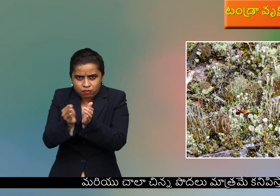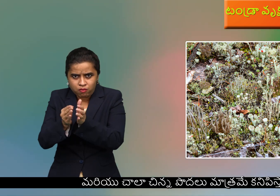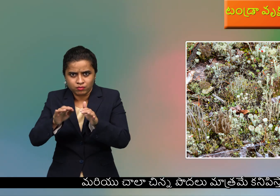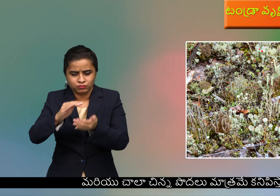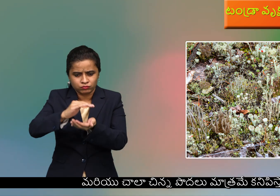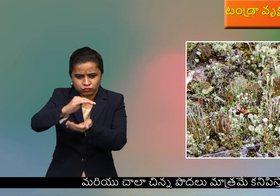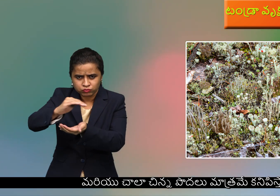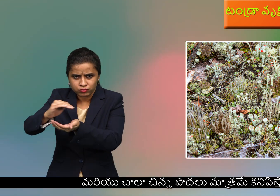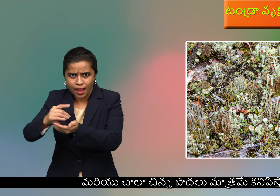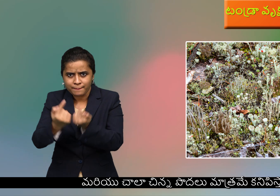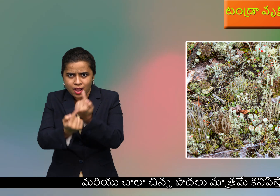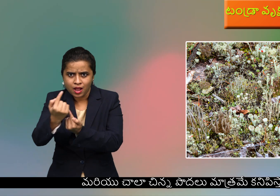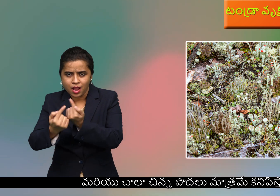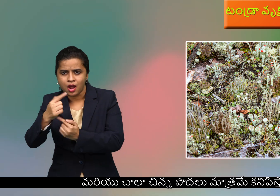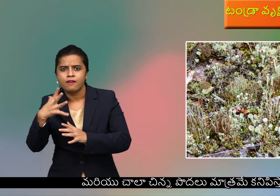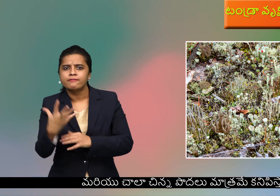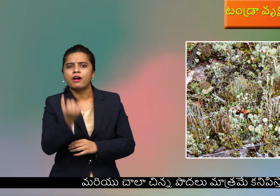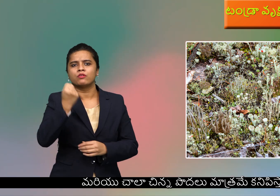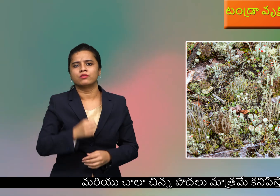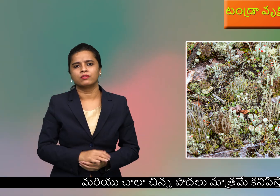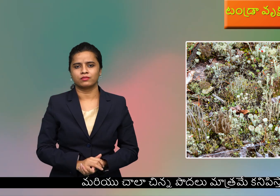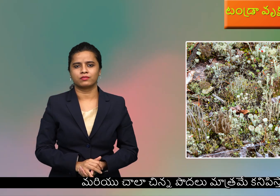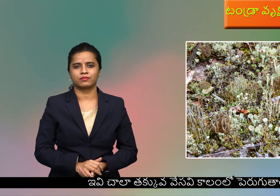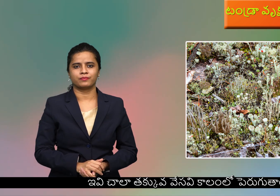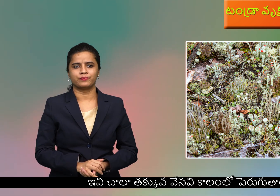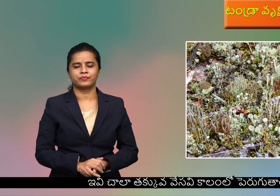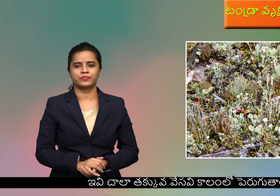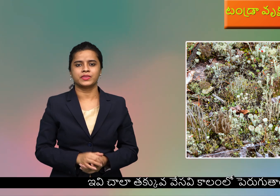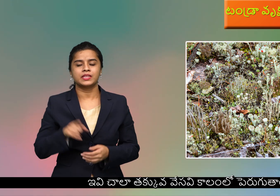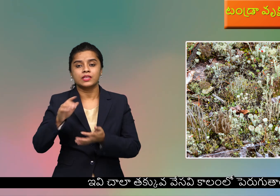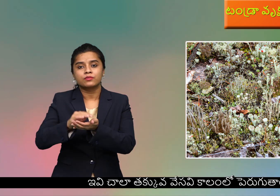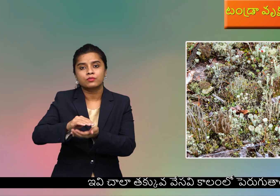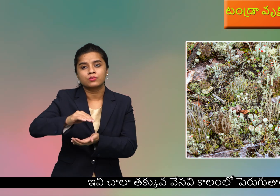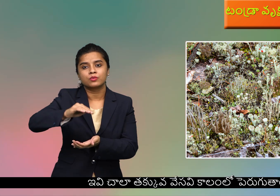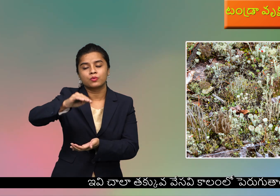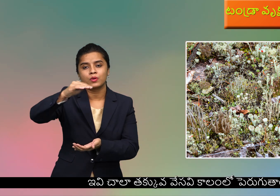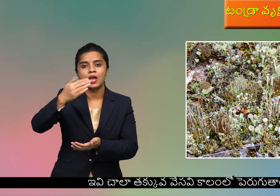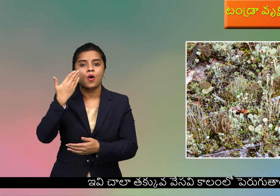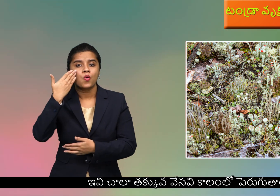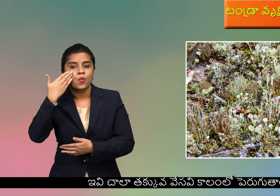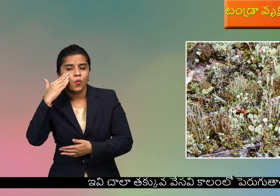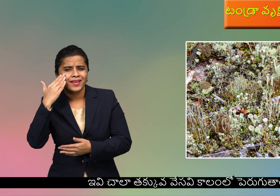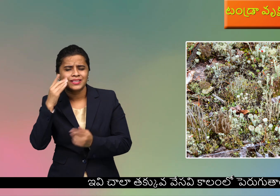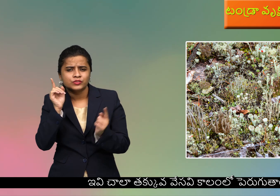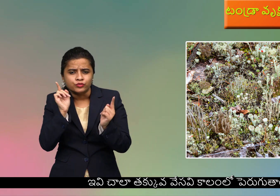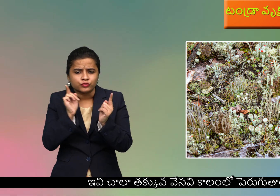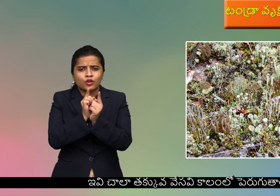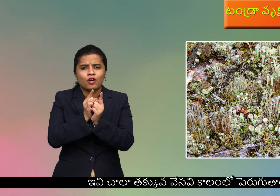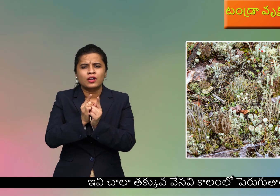మరియు చాలా చిన్న పొదలు మాత్రమే కనిపిస్తాయి. ఇవి చాలా తక్కువ వేసవి కాలంలో